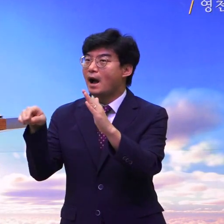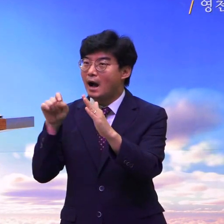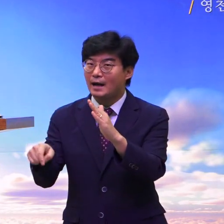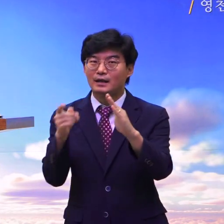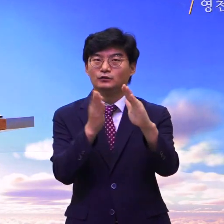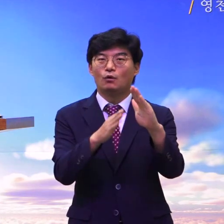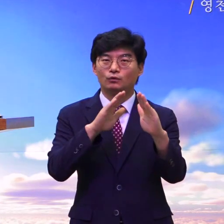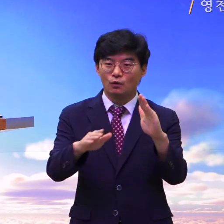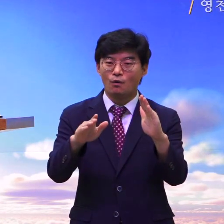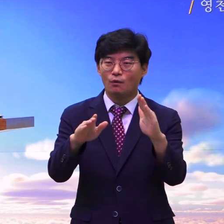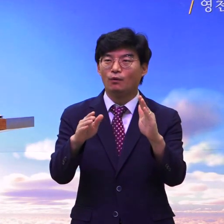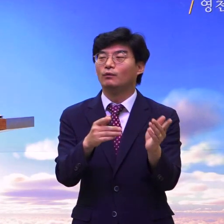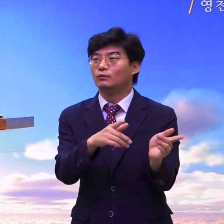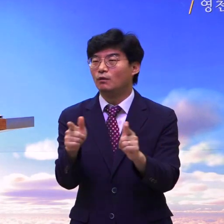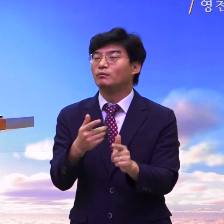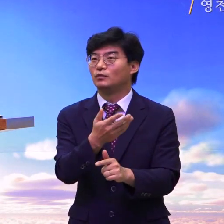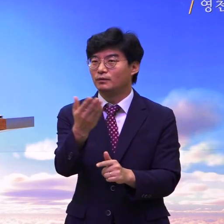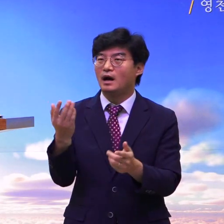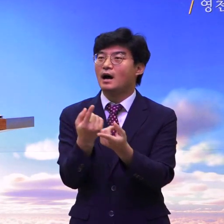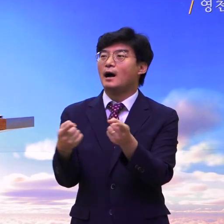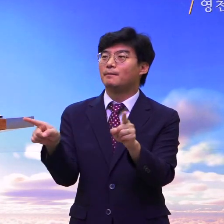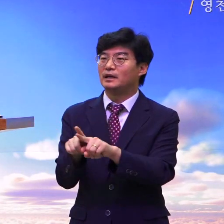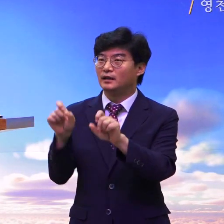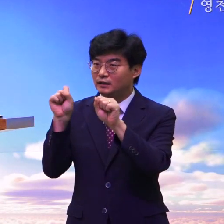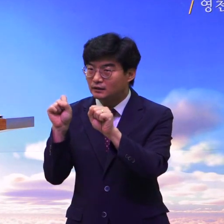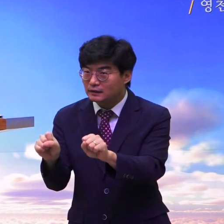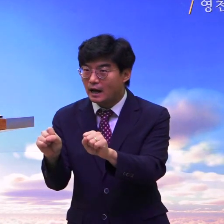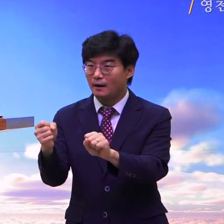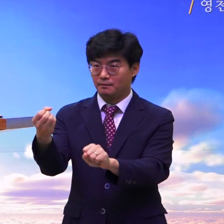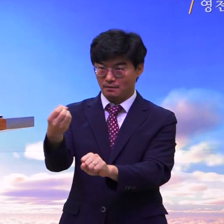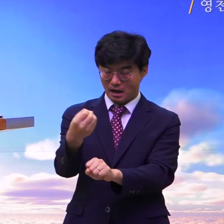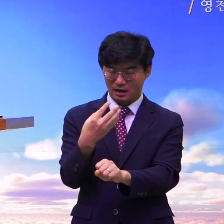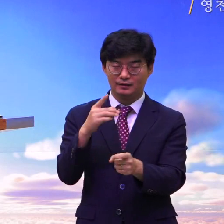하겠다고 약속하셨던 것을 바울이 믿었기 때문입니다.